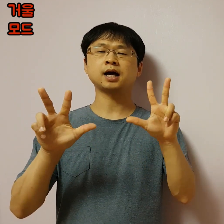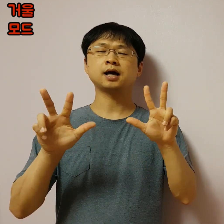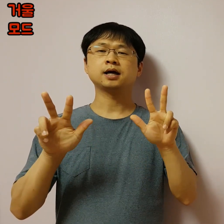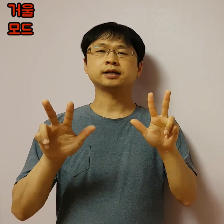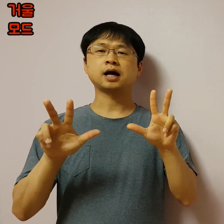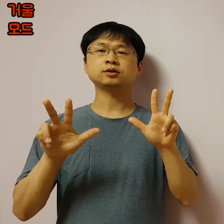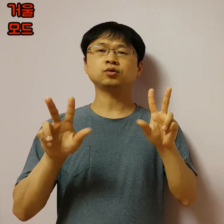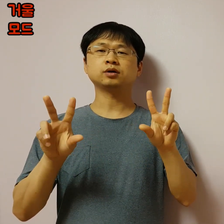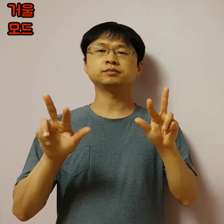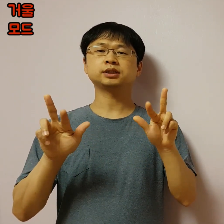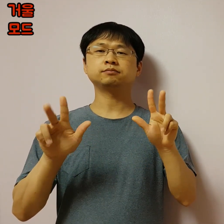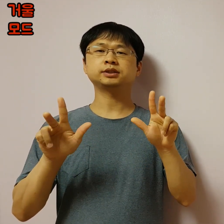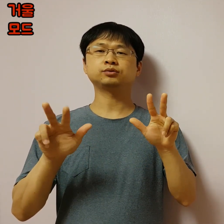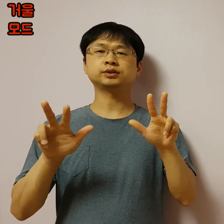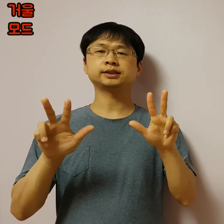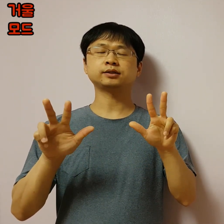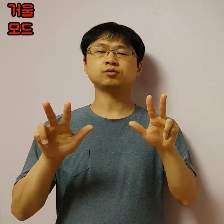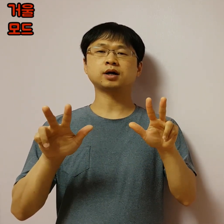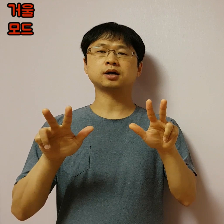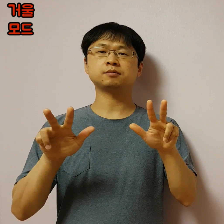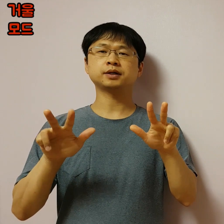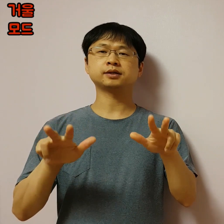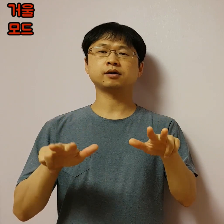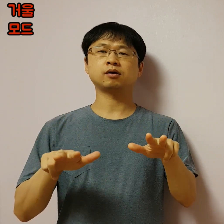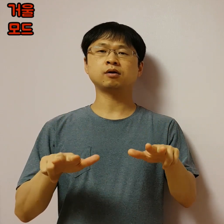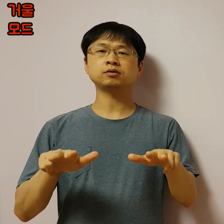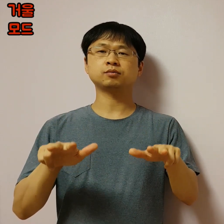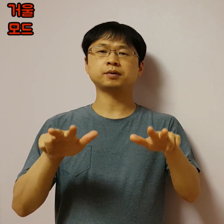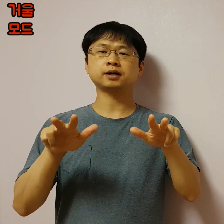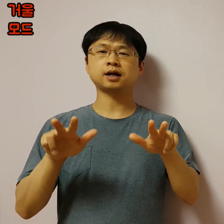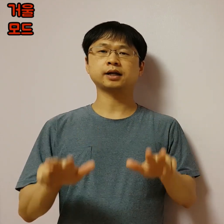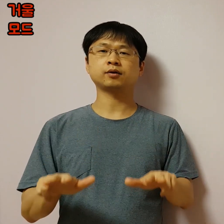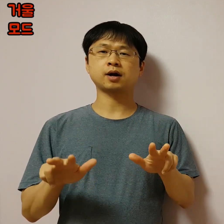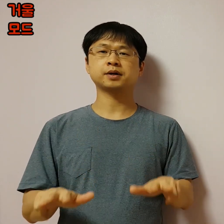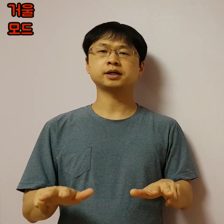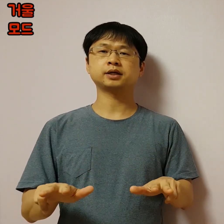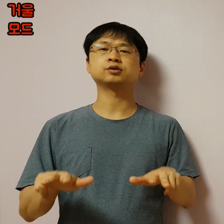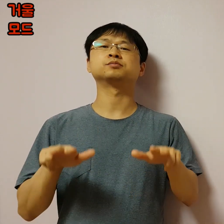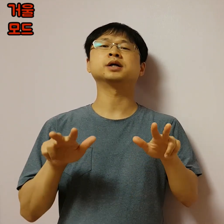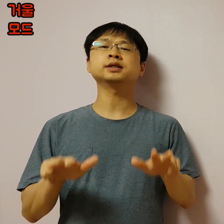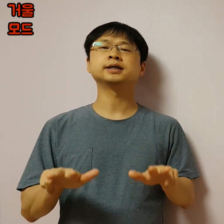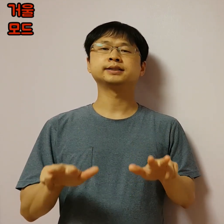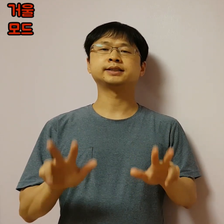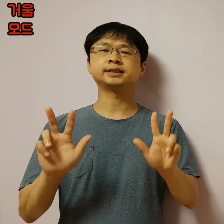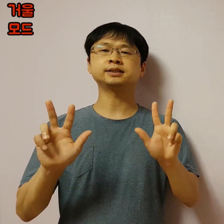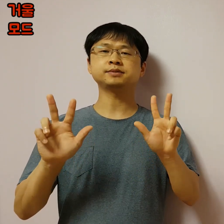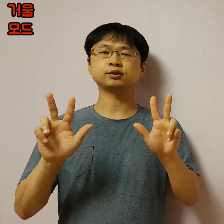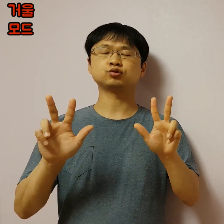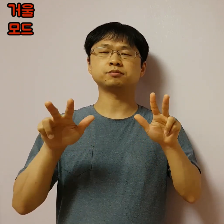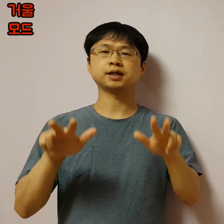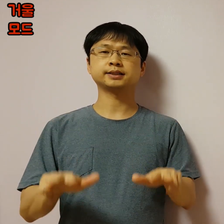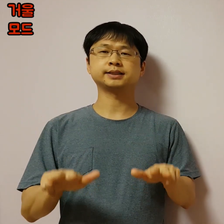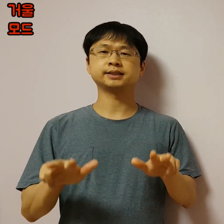씁니다. 양손 엄지 검지 중지 세 손가락을 펴서요. 손바닥을 아래로 가볍게 내려주면 지금이란 수어입니다.